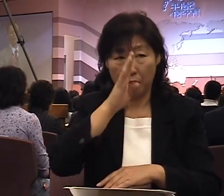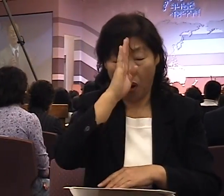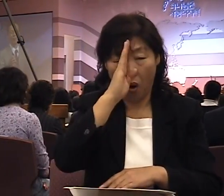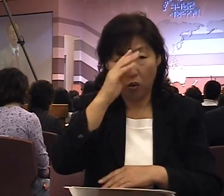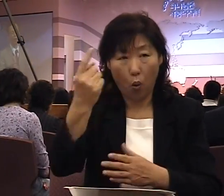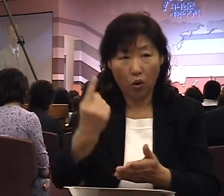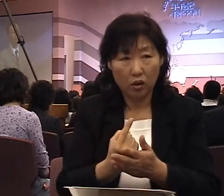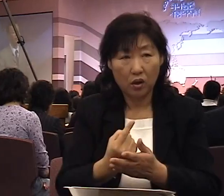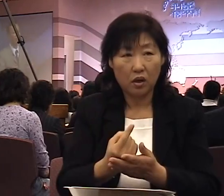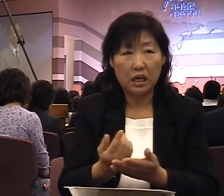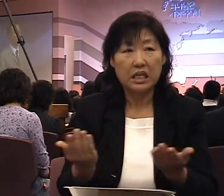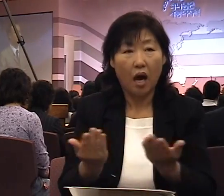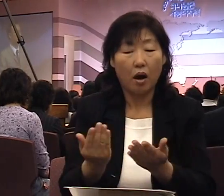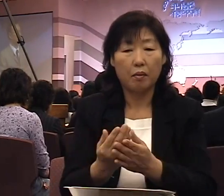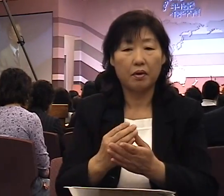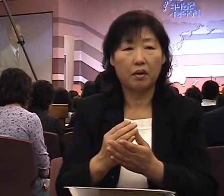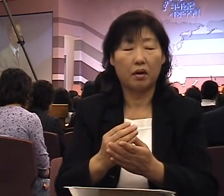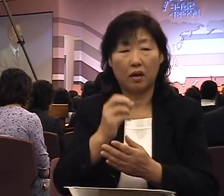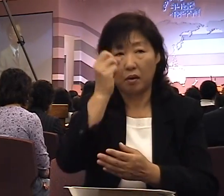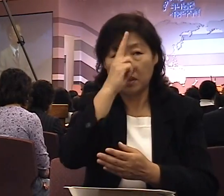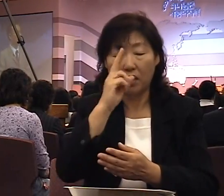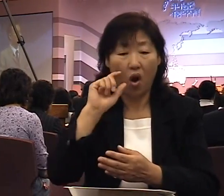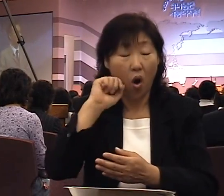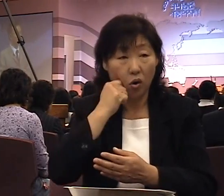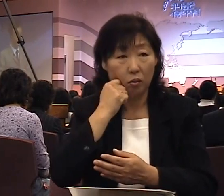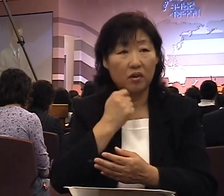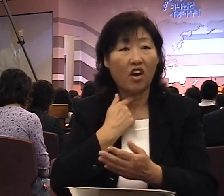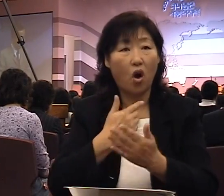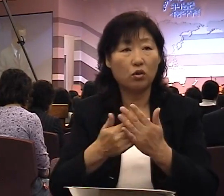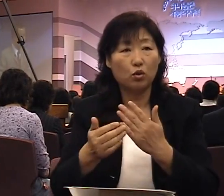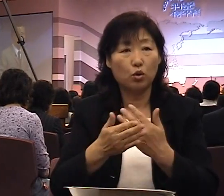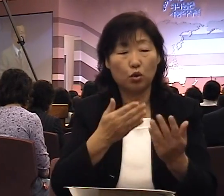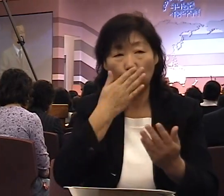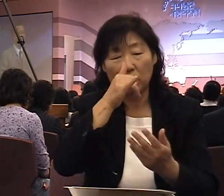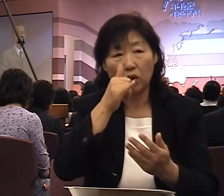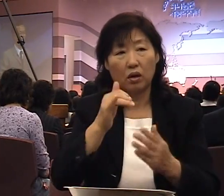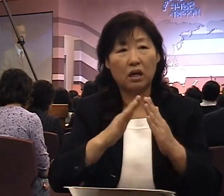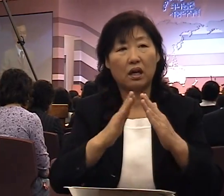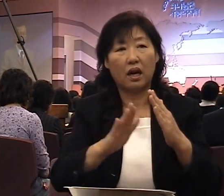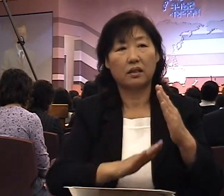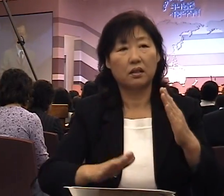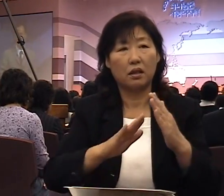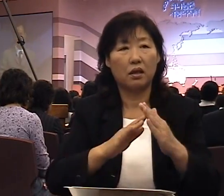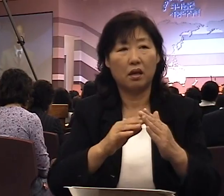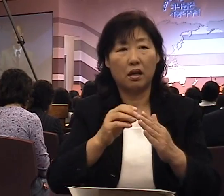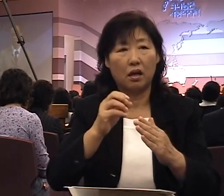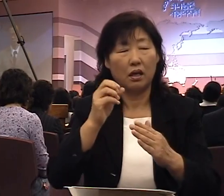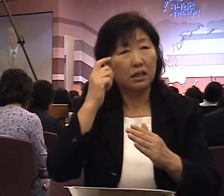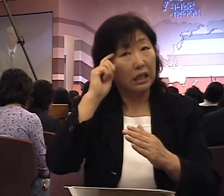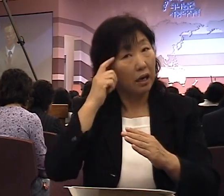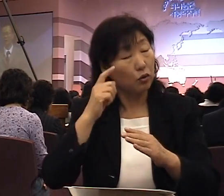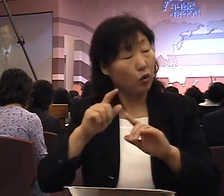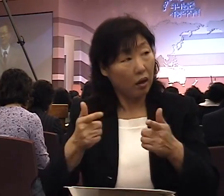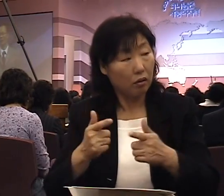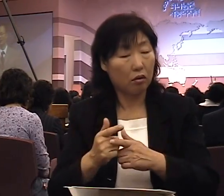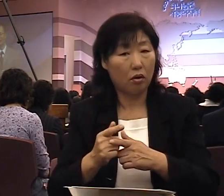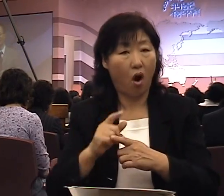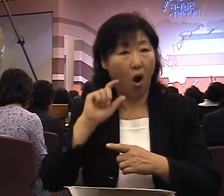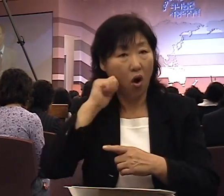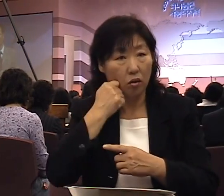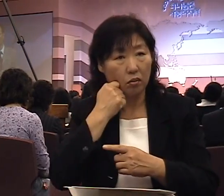갑자기 어려움을 겪고 있을 수도 있고, 가정에 정말 뜻밖의 어려움이 막 발생하고 있을 수도 있지만,